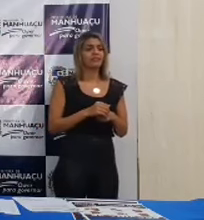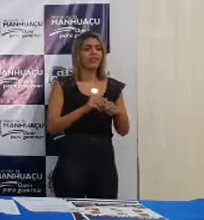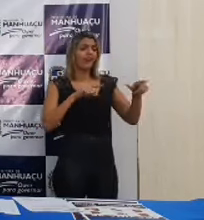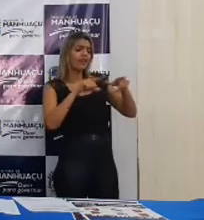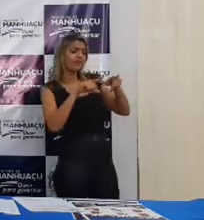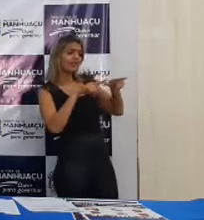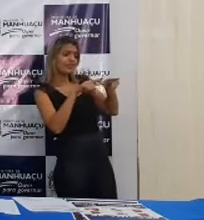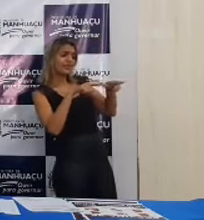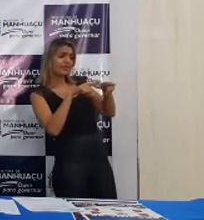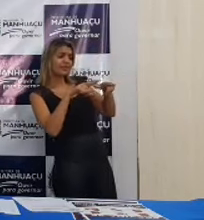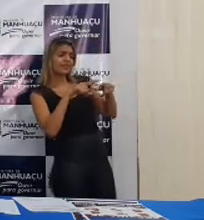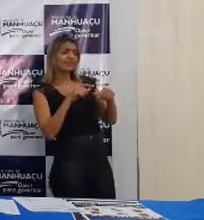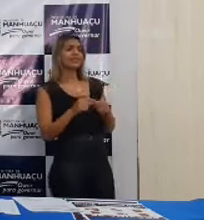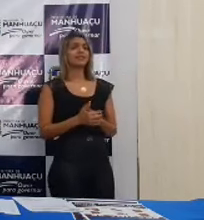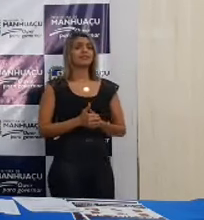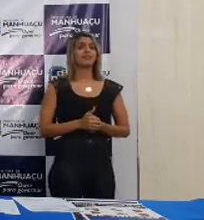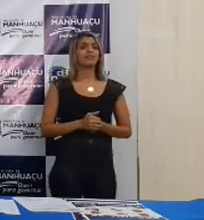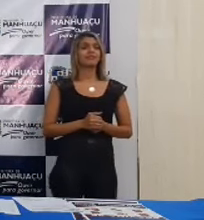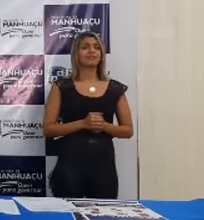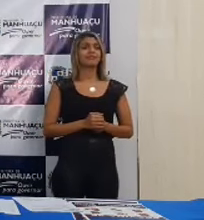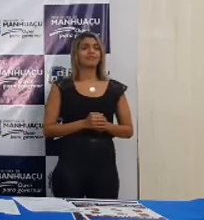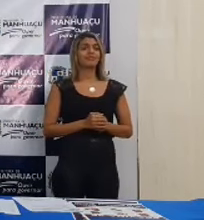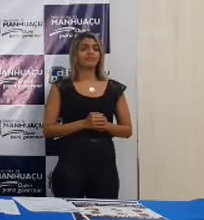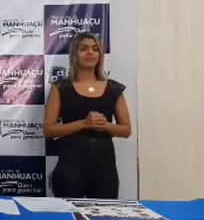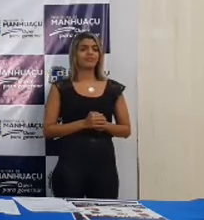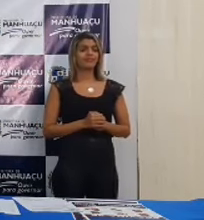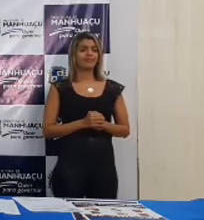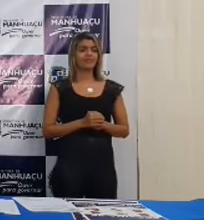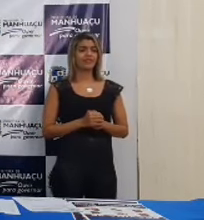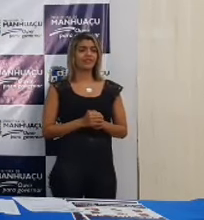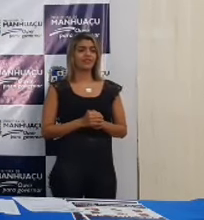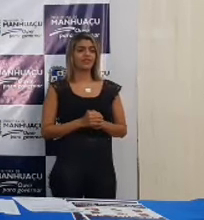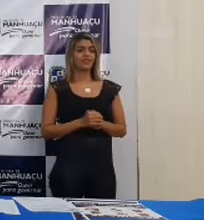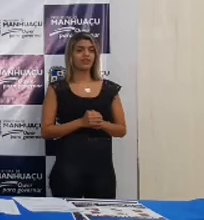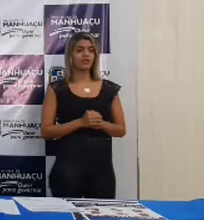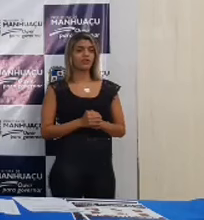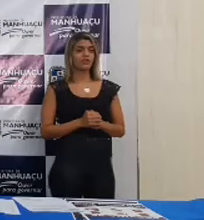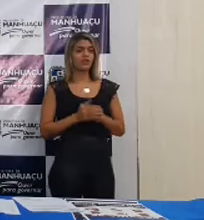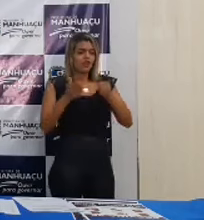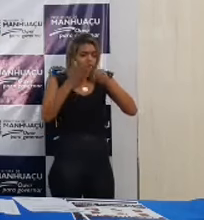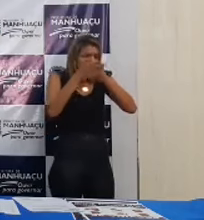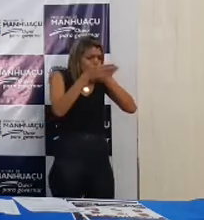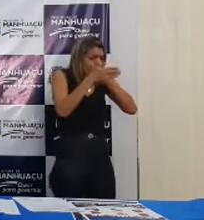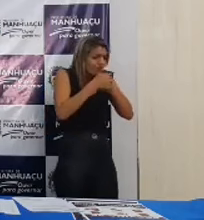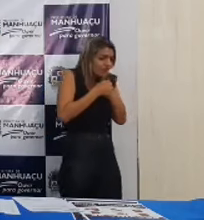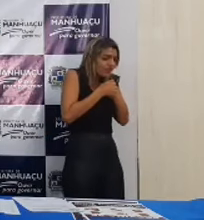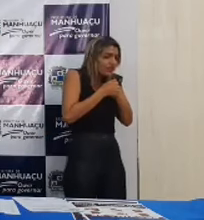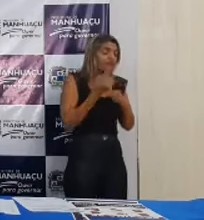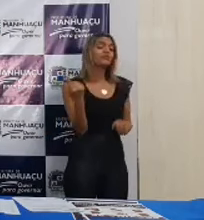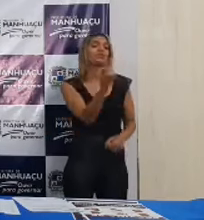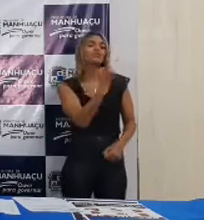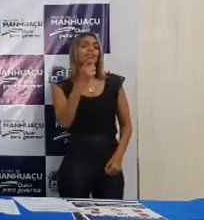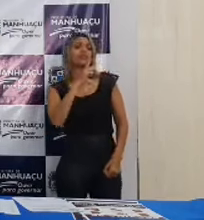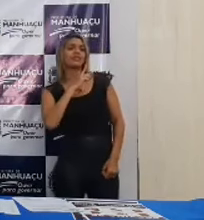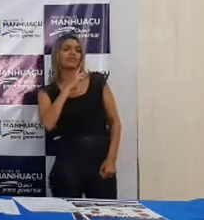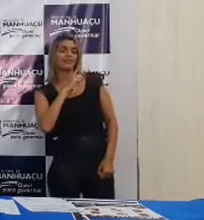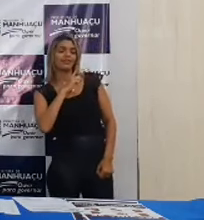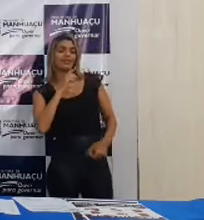propagar o vírus. Se um salão funciona escondido, ele vai propagar o vírus. O que a gente tem que tentar? A gente tem que